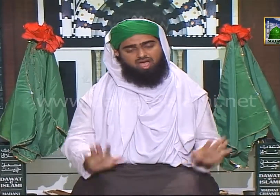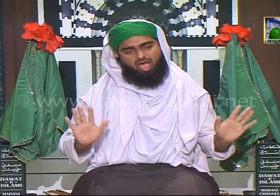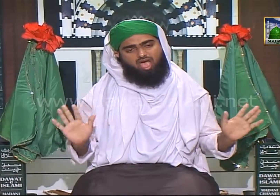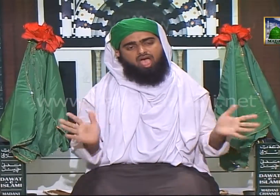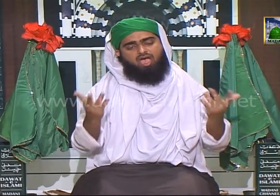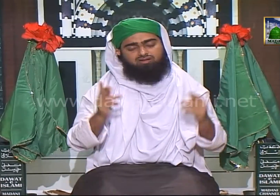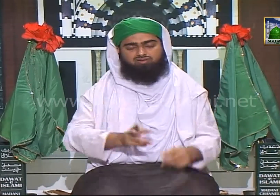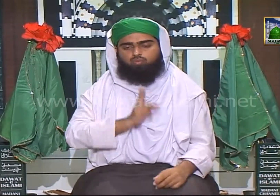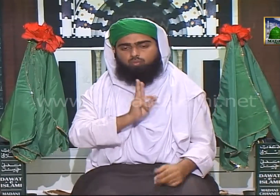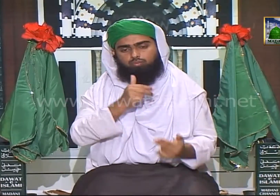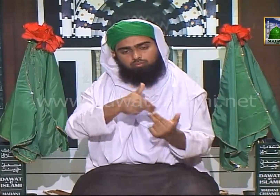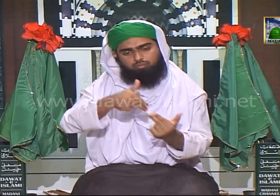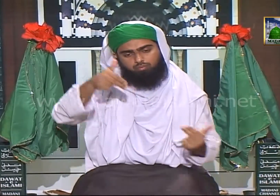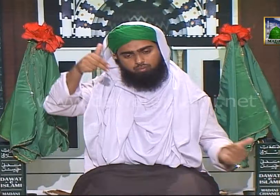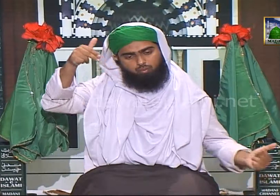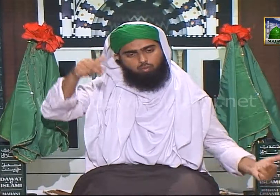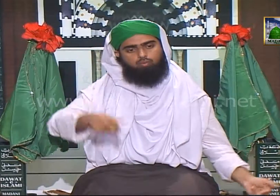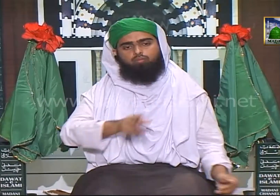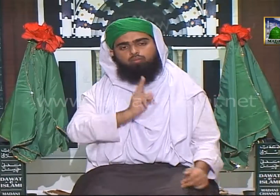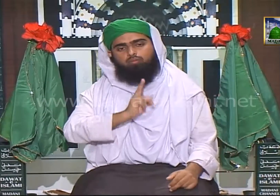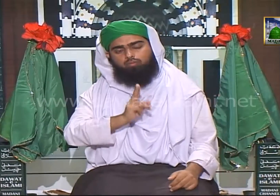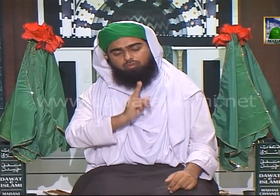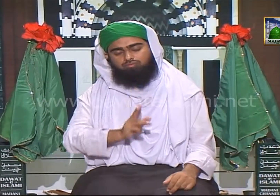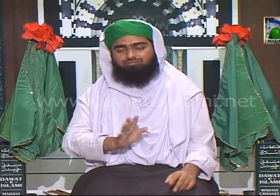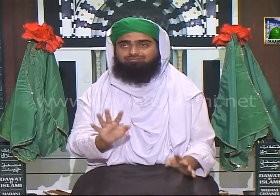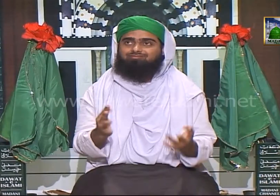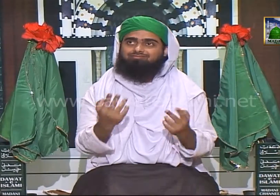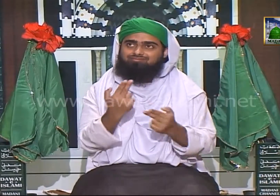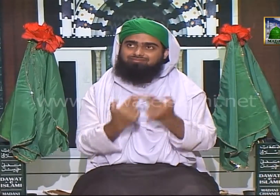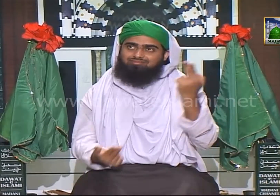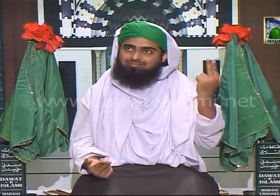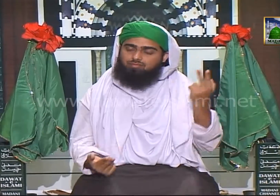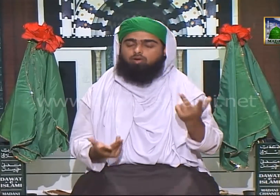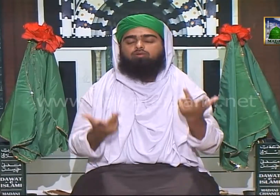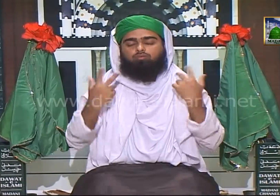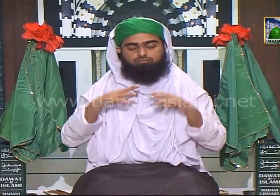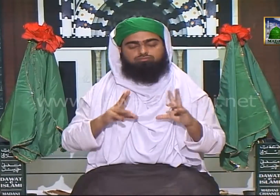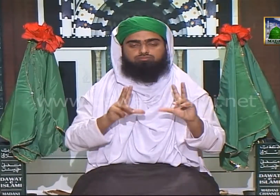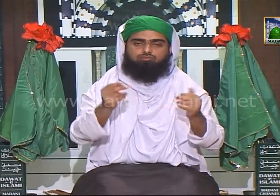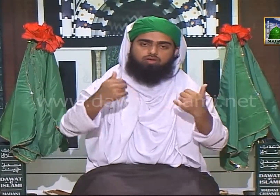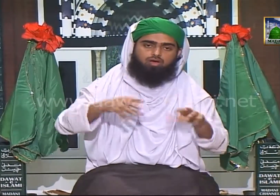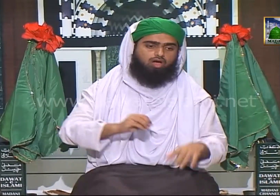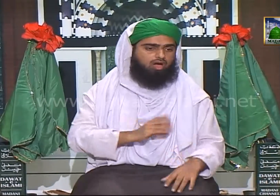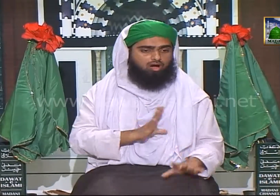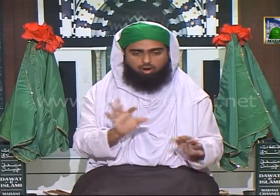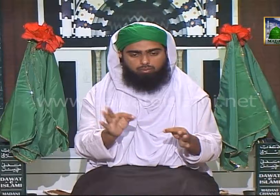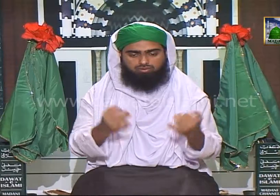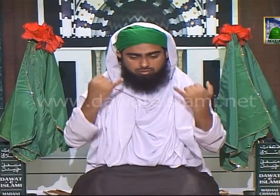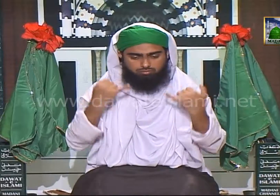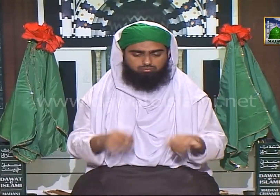سے، بیان جھاڑ دینے سے، یہاں کھڑے ہو کر 1.5 گھنٹہ سما خراشی کر لینے سے یہ کچھ نہیں ہوگا، زبانوں میں اثر نہیں ہوگا جب تک ہم خود